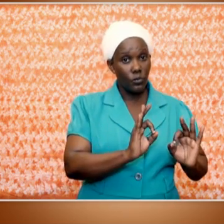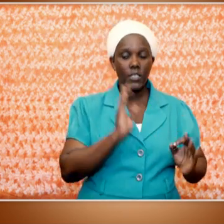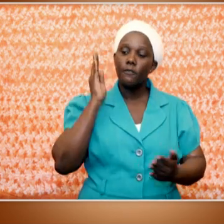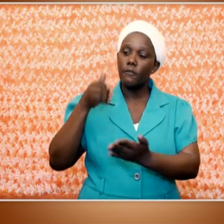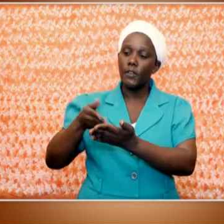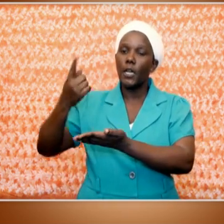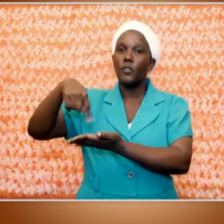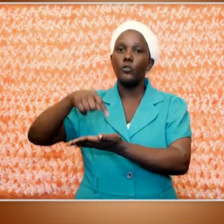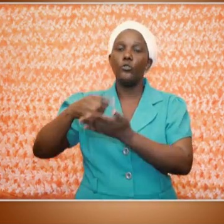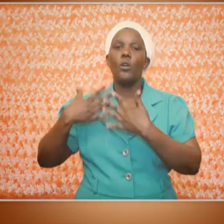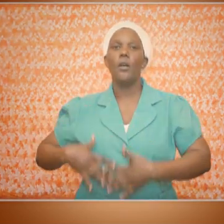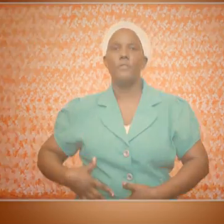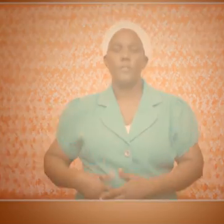cha afya kilicho karibu nawe.